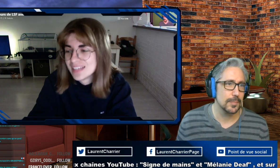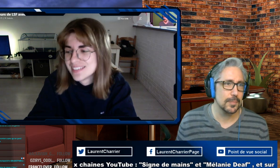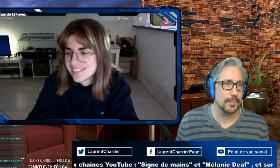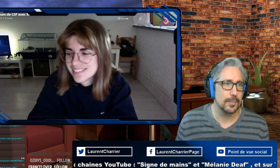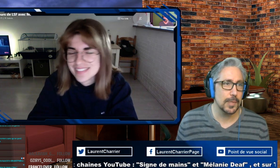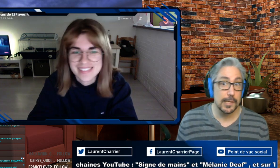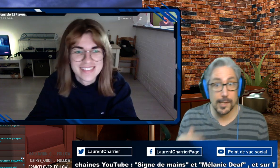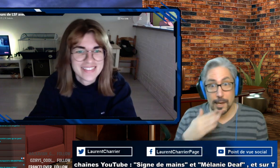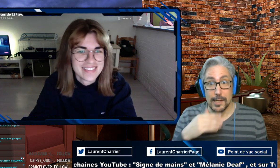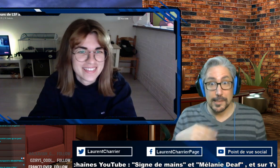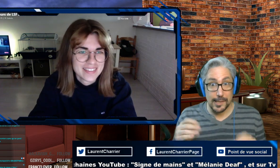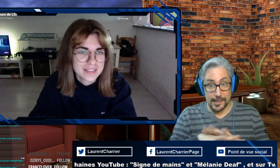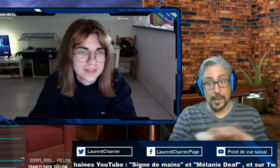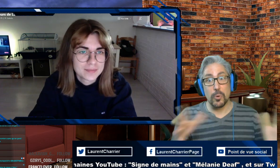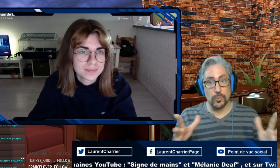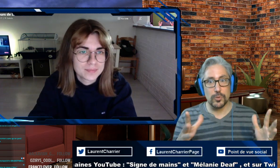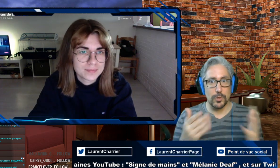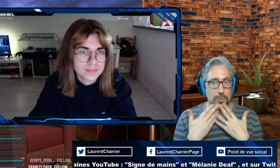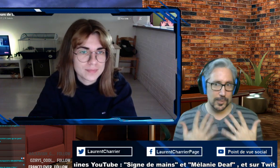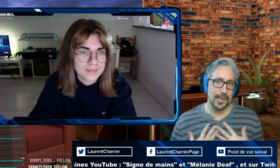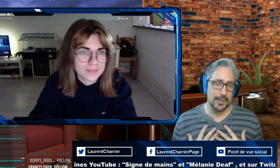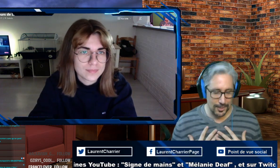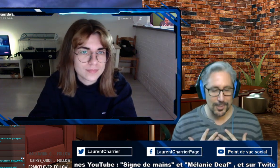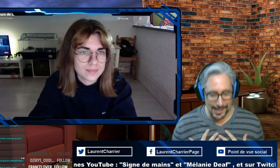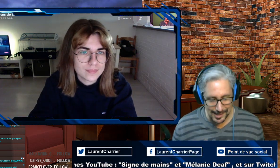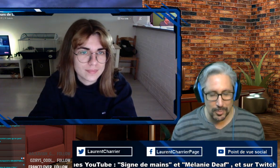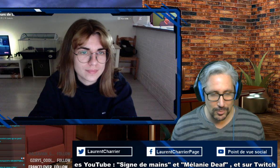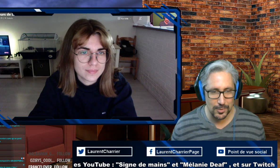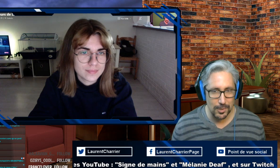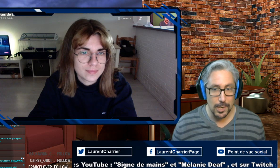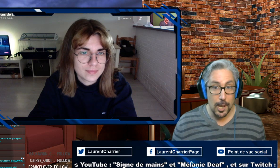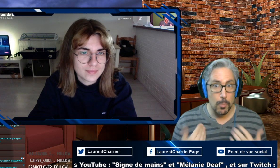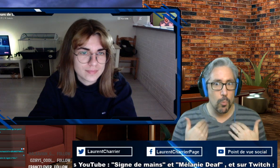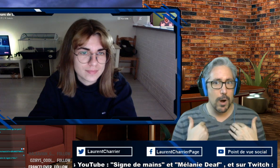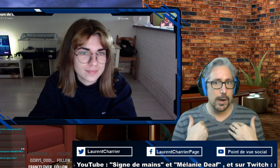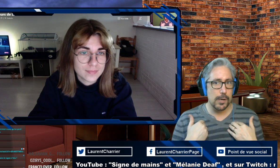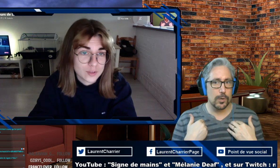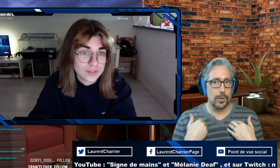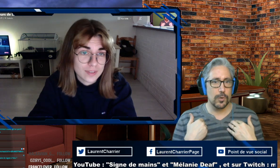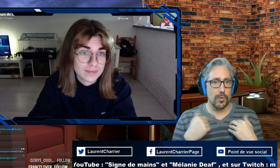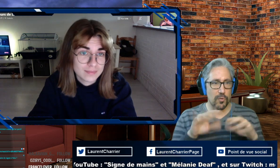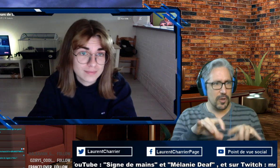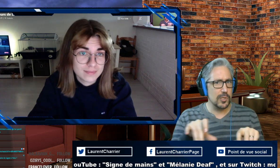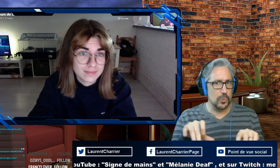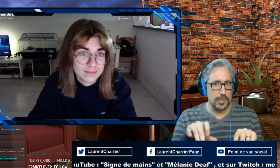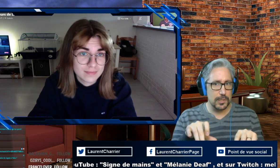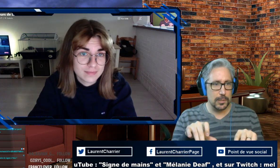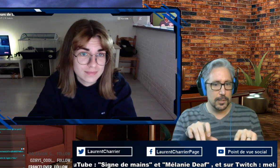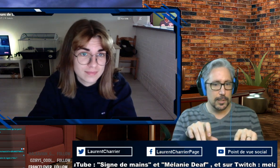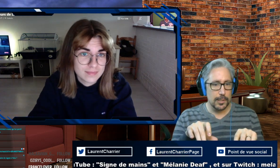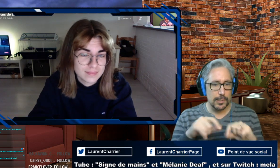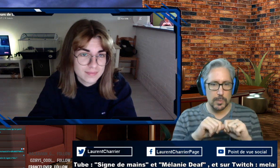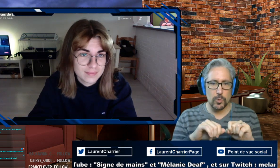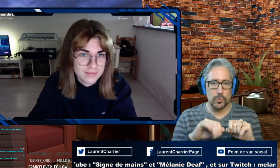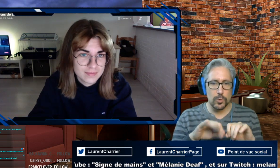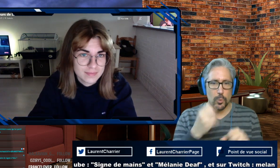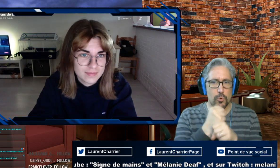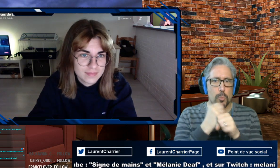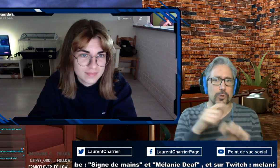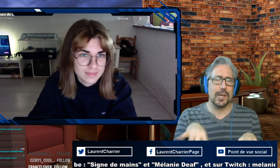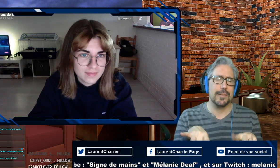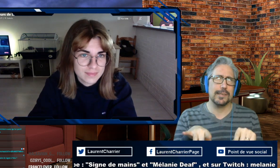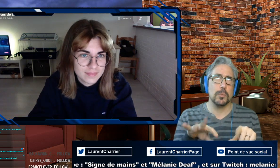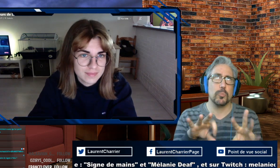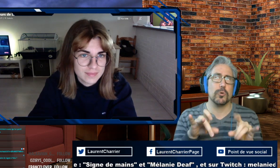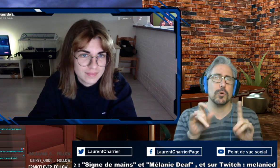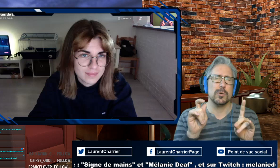Oui. Ça prend du temps, je sais, ça prend du temps. Moi, faire les sous-titres, ça me